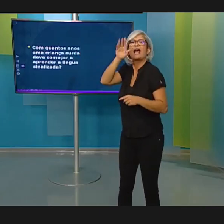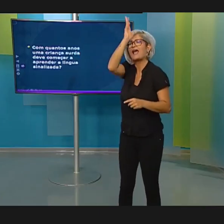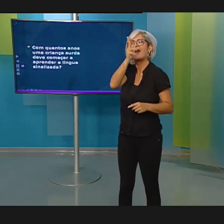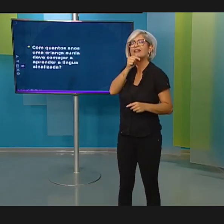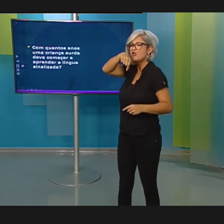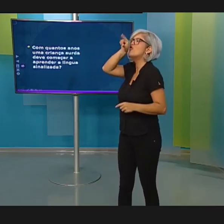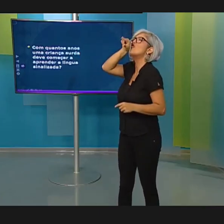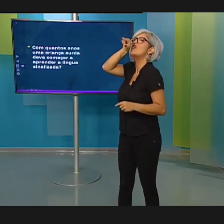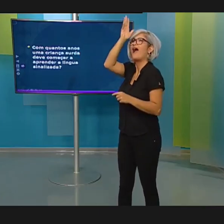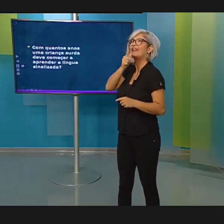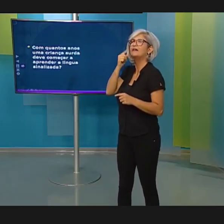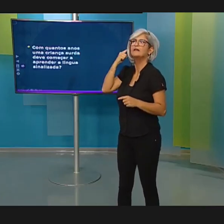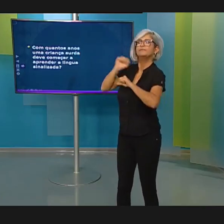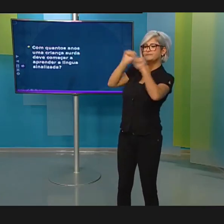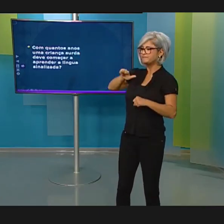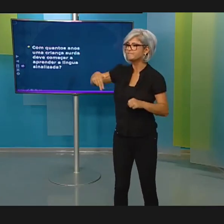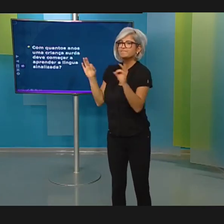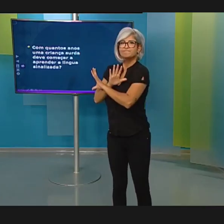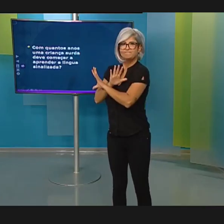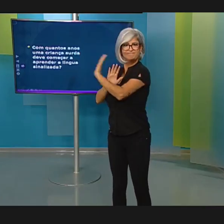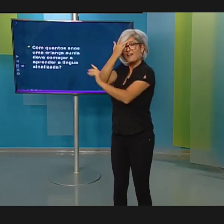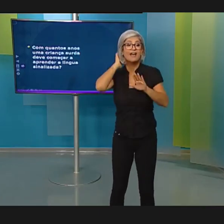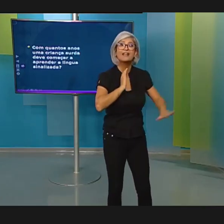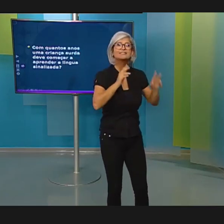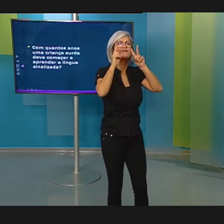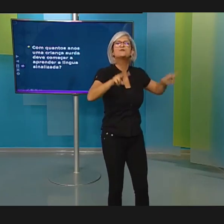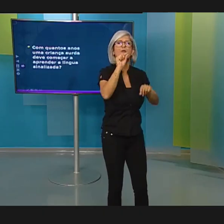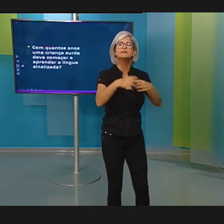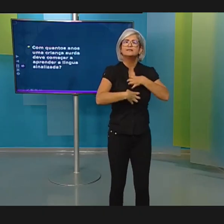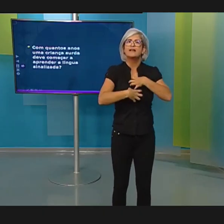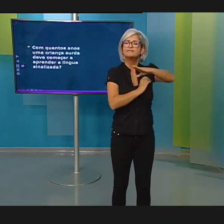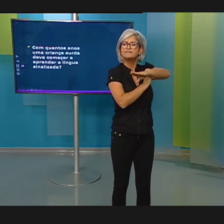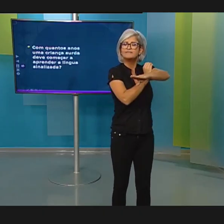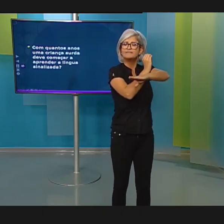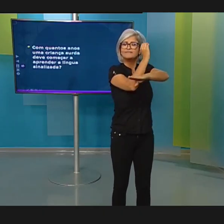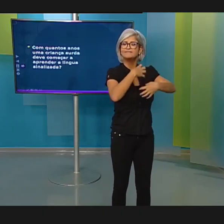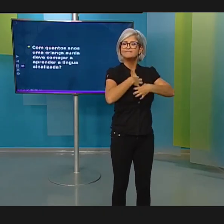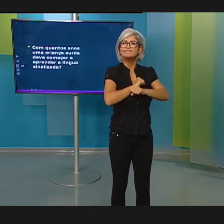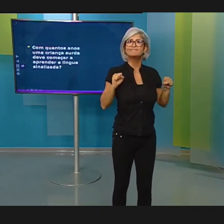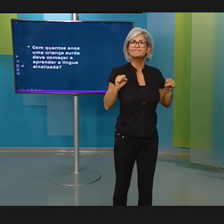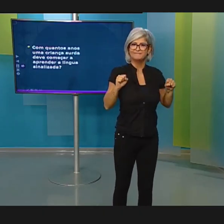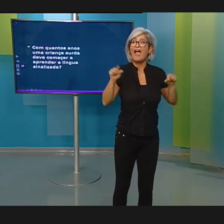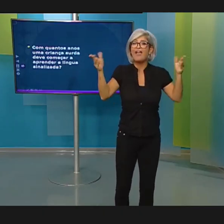conhecimento visual, a criança ouvinte consegue observar os sons, tem reconhecimento através dos sons. A criança surda, através da sua experiência visual, ela consegue